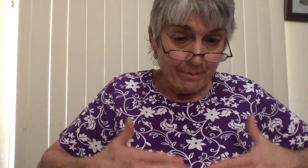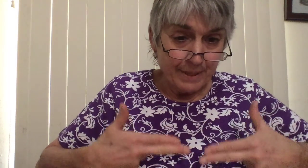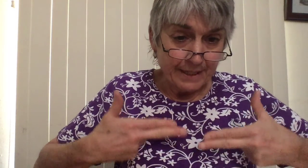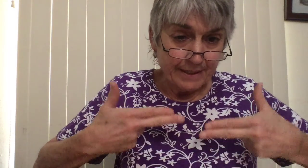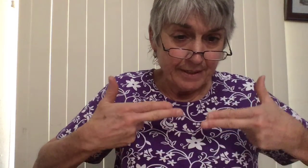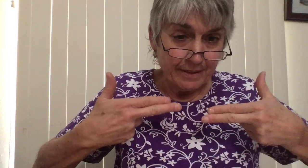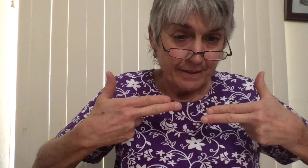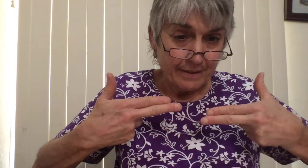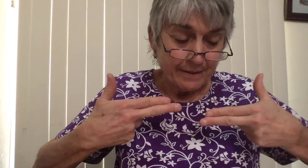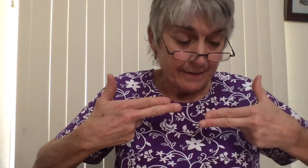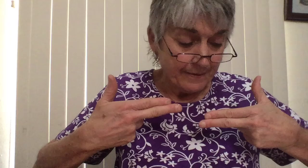habite,